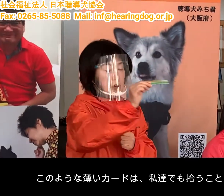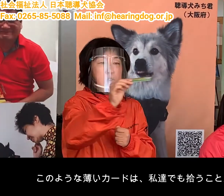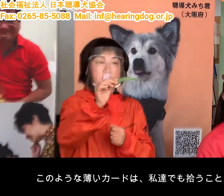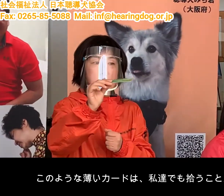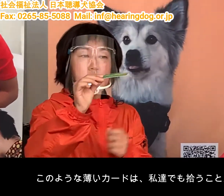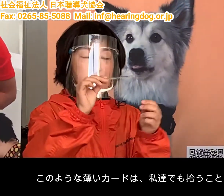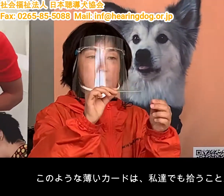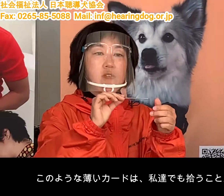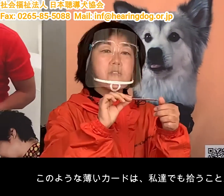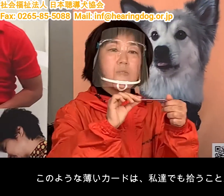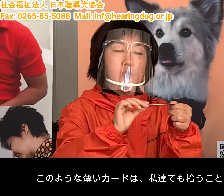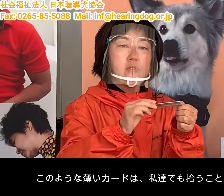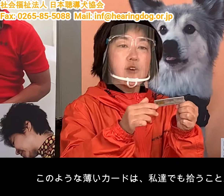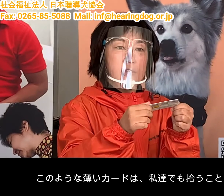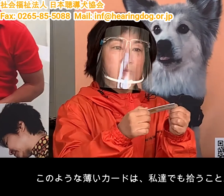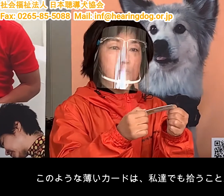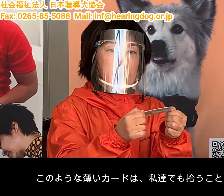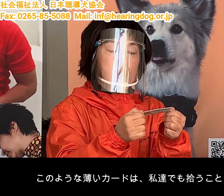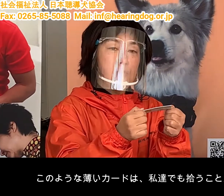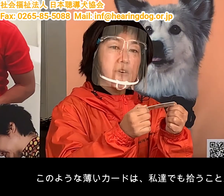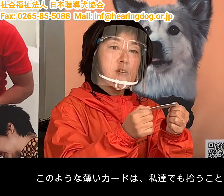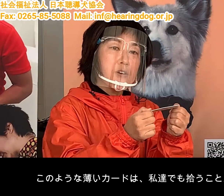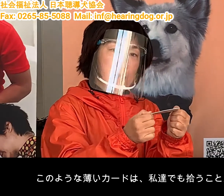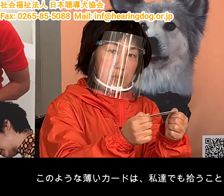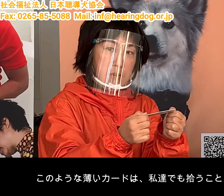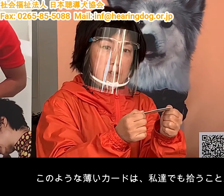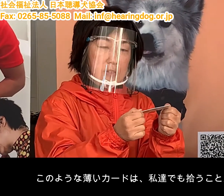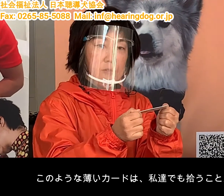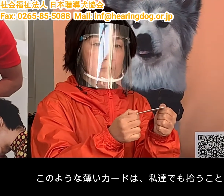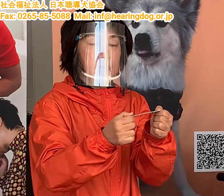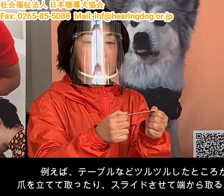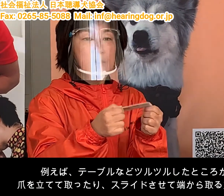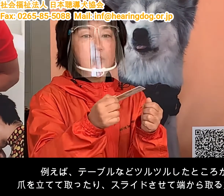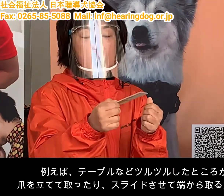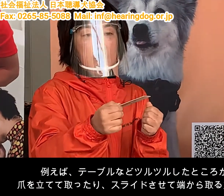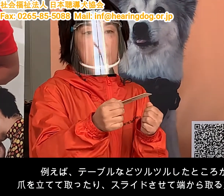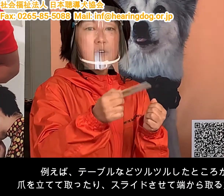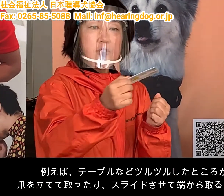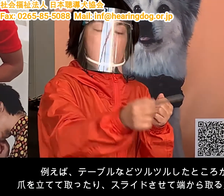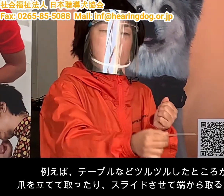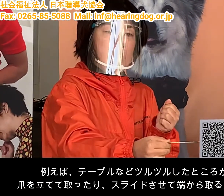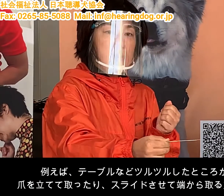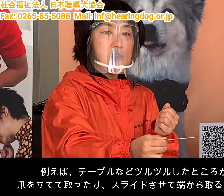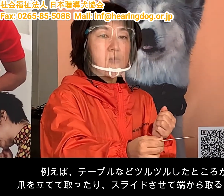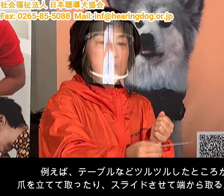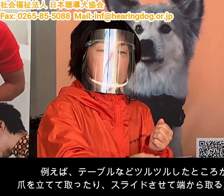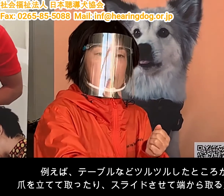日頃私たちでも、取るのはとても大変かと思います。 例えばテーブルの上に置かれたカード